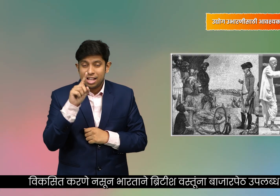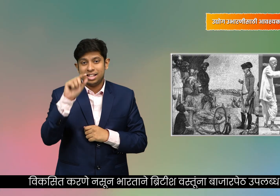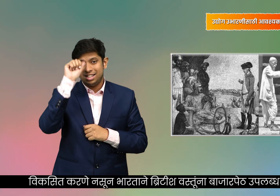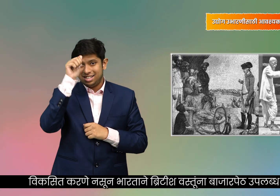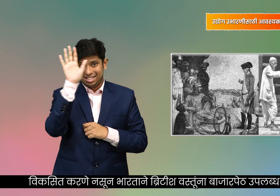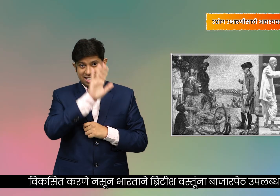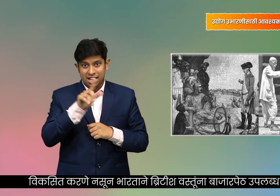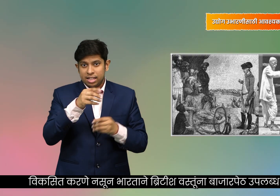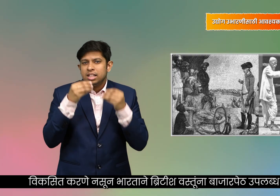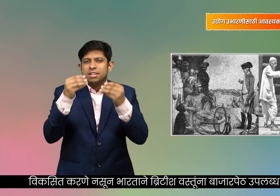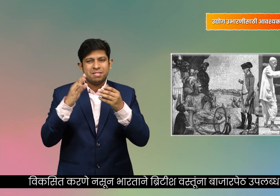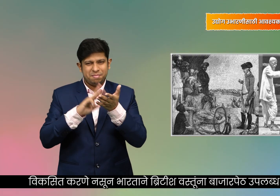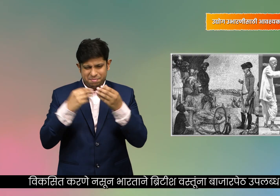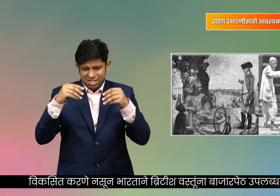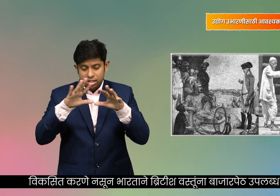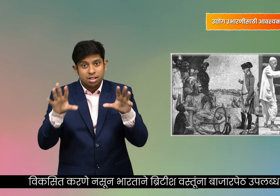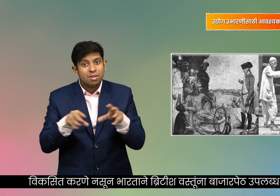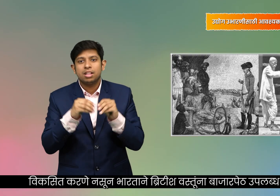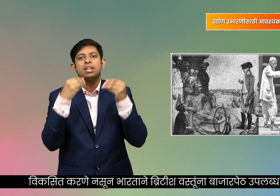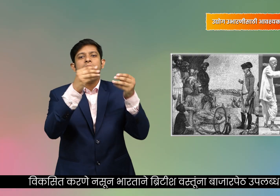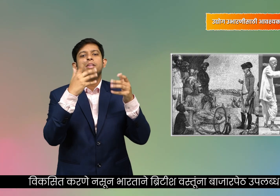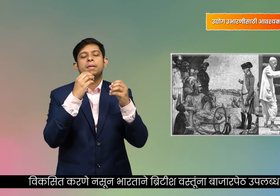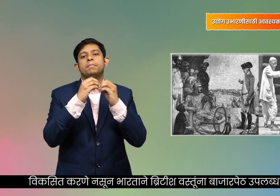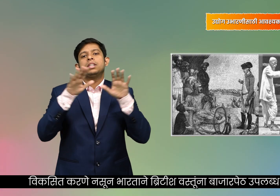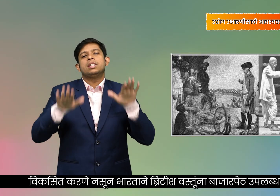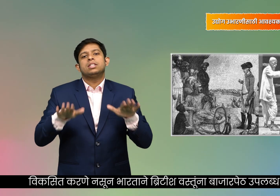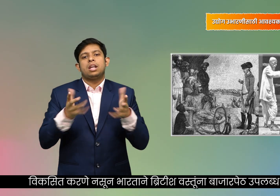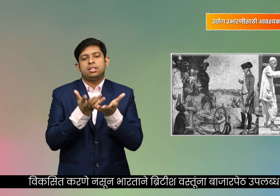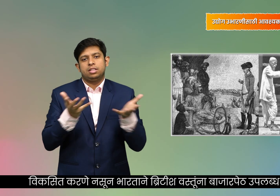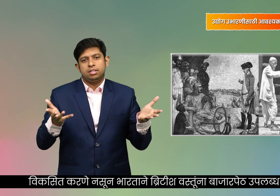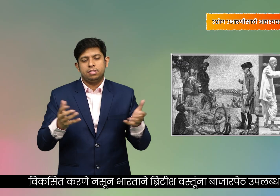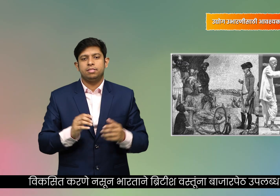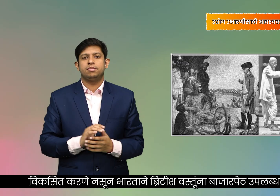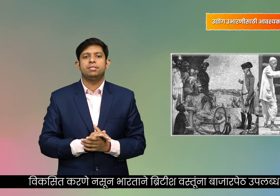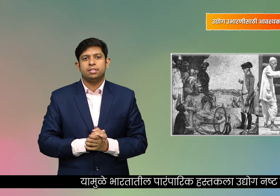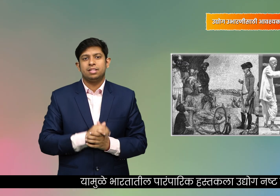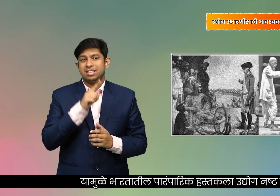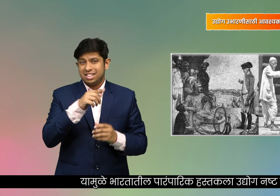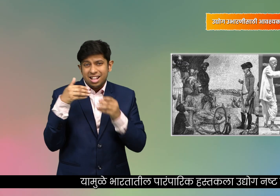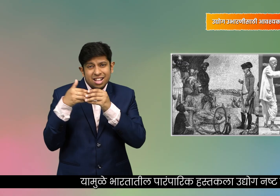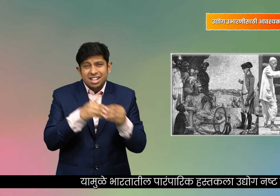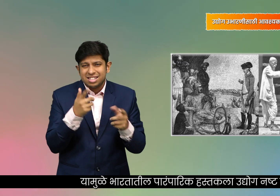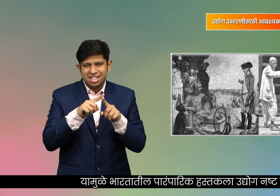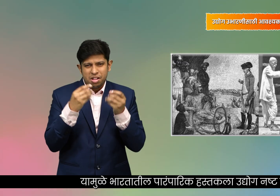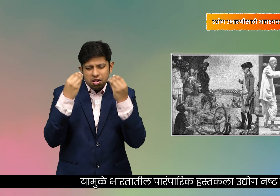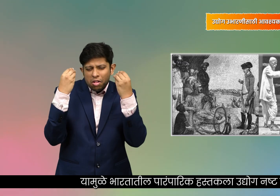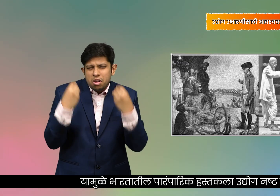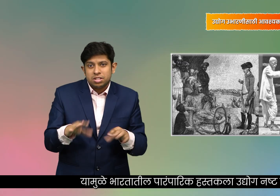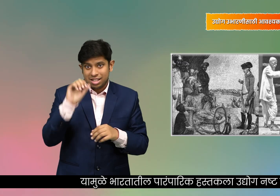नसून भारताने ब्रिटिश वस्तूंना बाजारपेठ उपलब्ध करून देणे होते. यामुळे भारतातील पारंपरिक